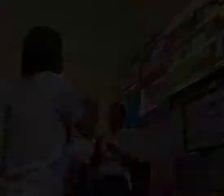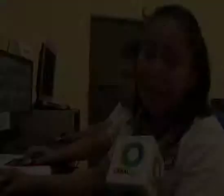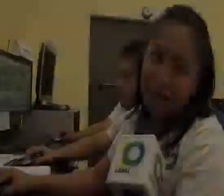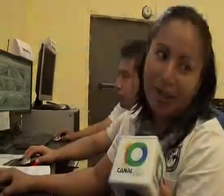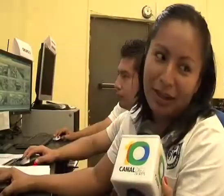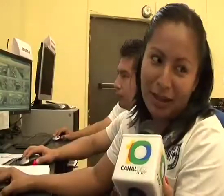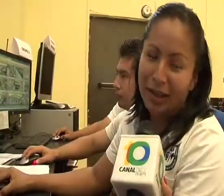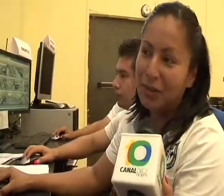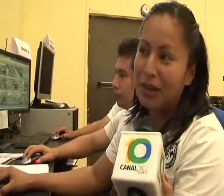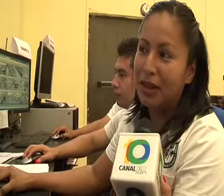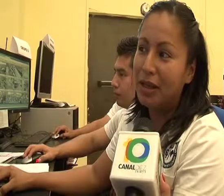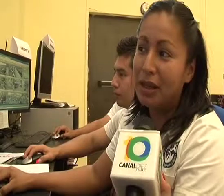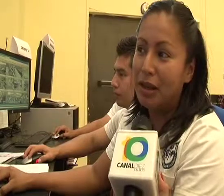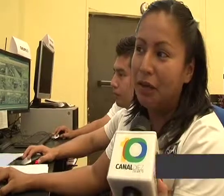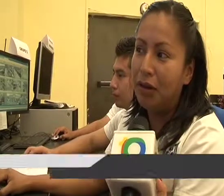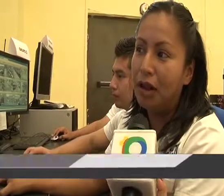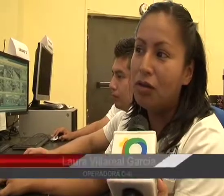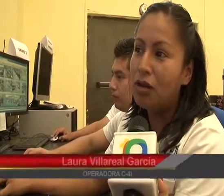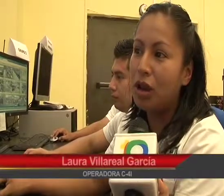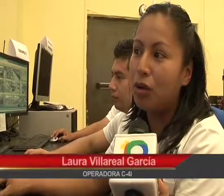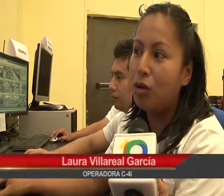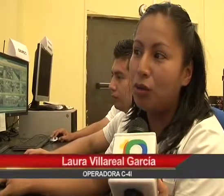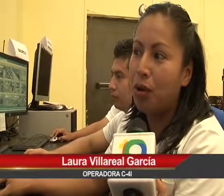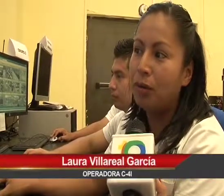Es interesante, más que nada, enfrentarnos a algo nuevo.